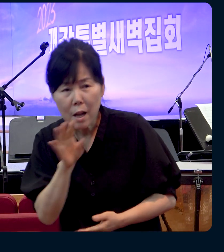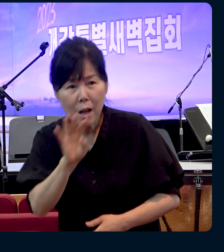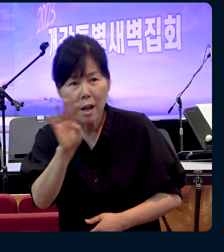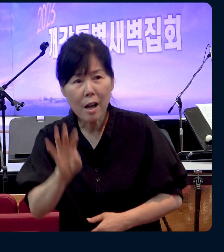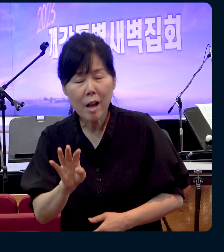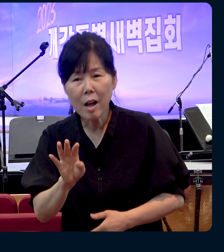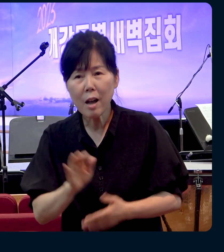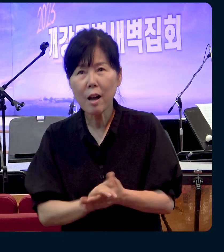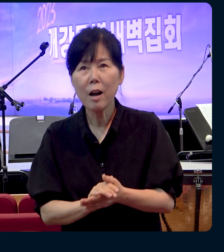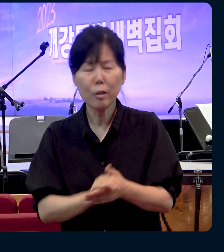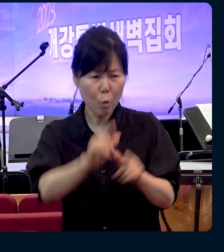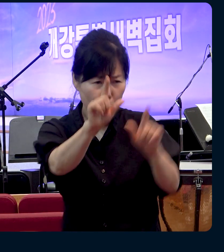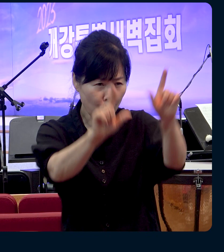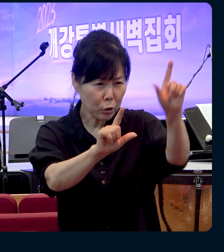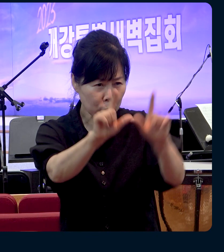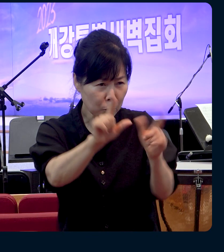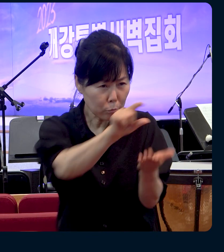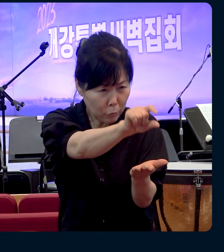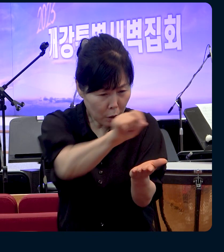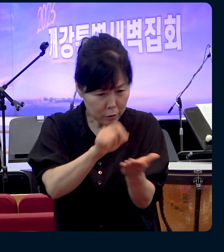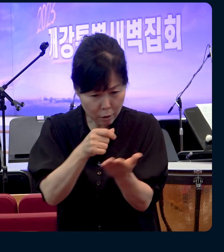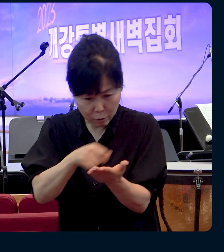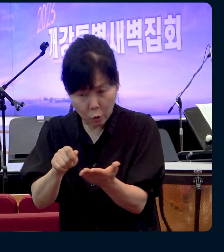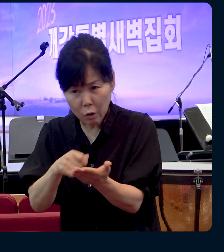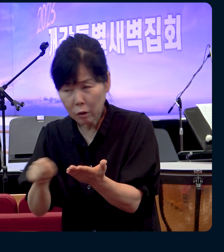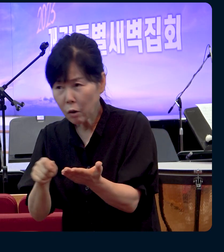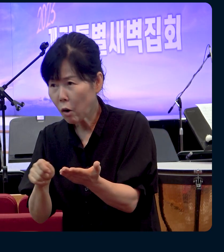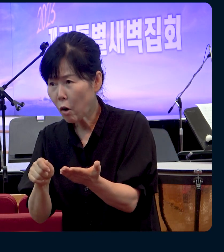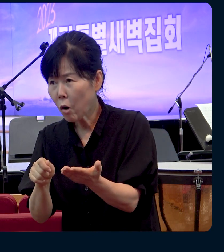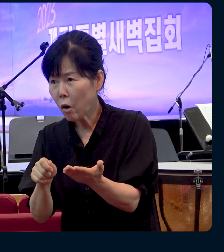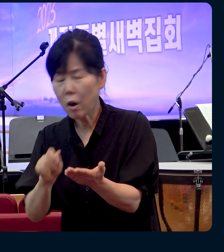그리고 어떤 형이상학적인 그릴 수가 없으니까